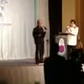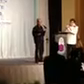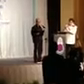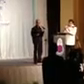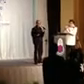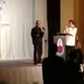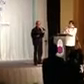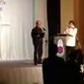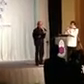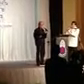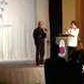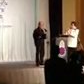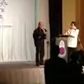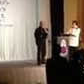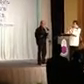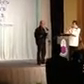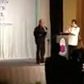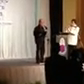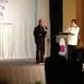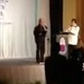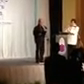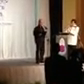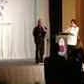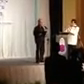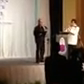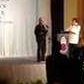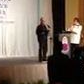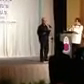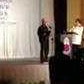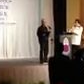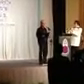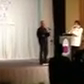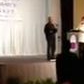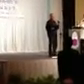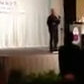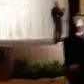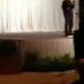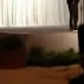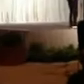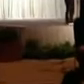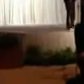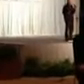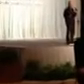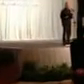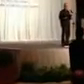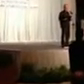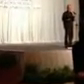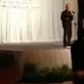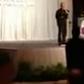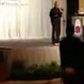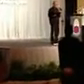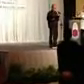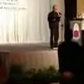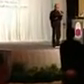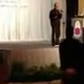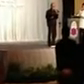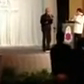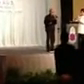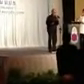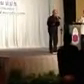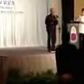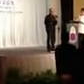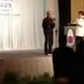ทยศีลธรรมไม่กลับมาโลกาวินาศศีลธรรมไม่กลับมาโลกาวินาศ